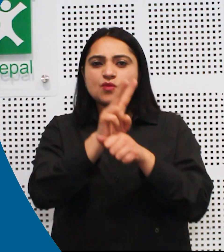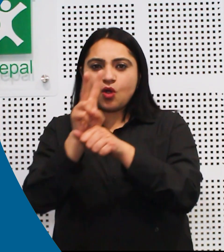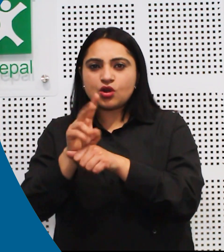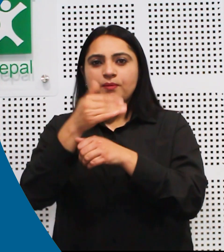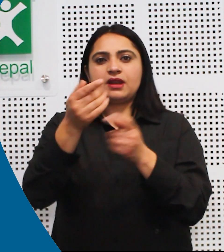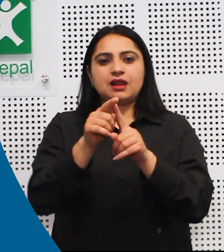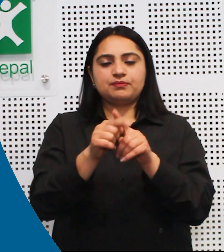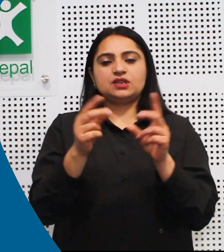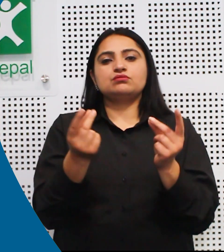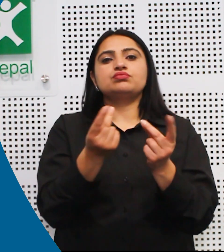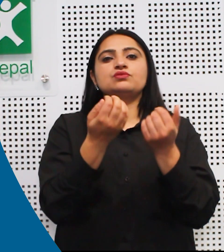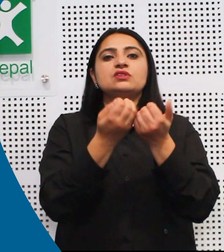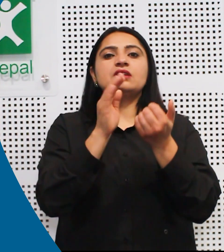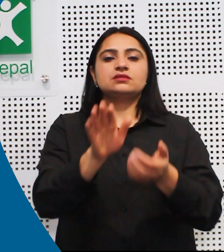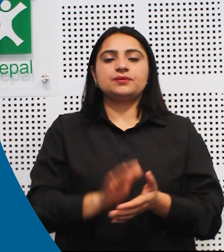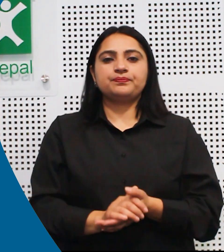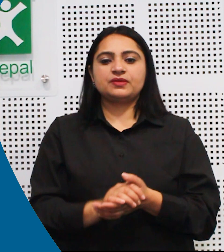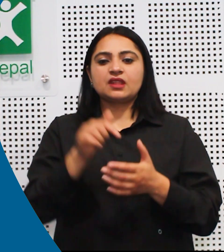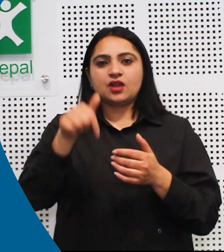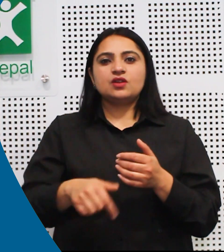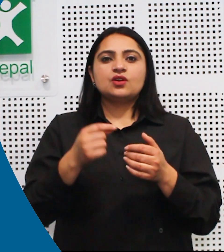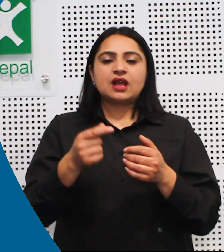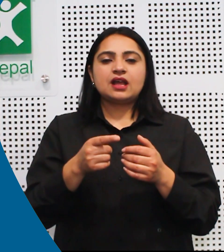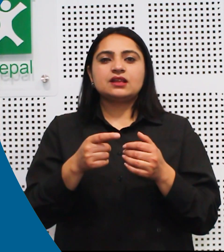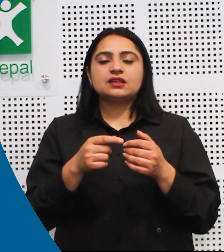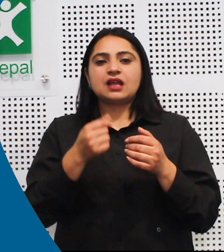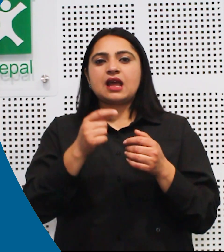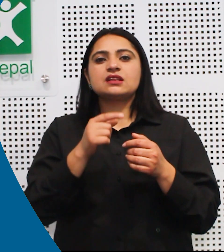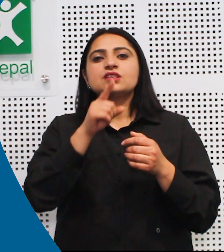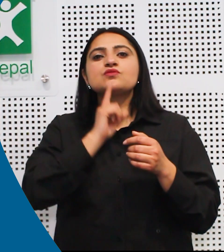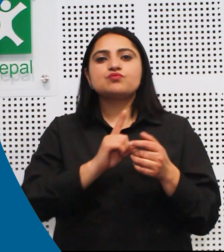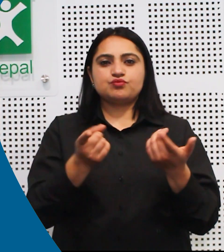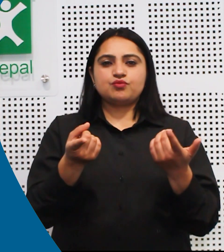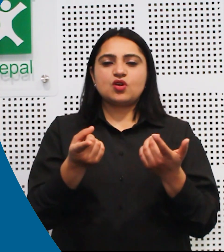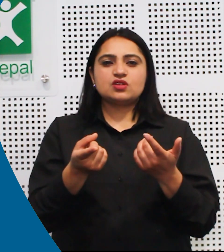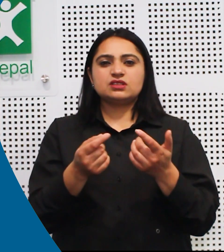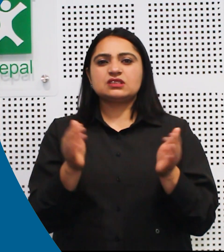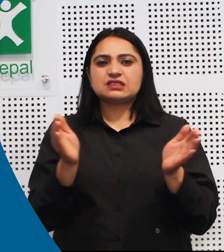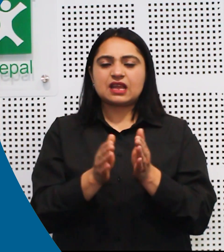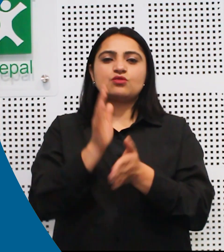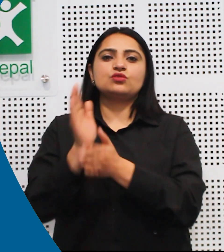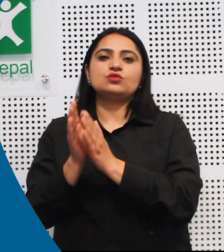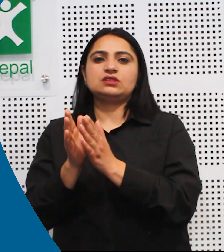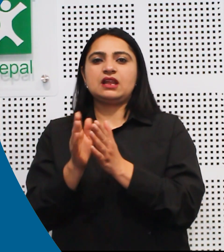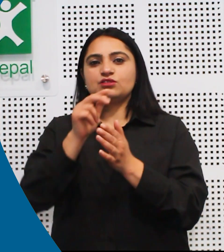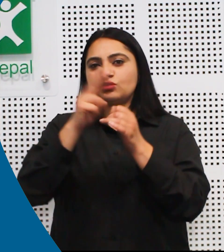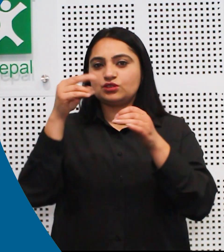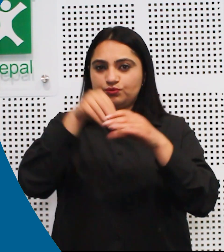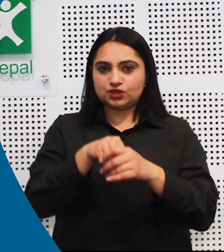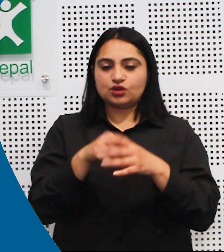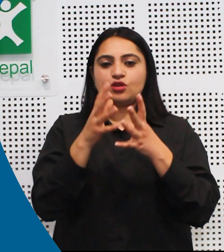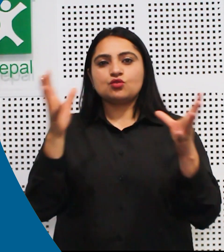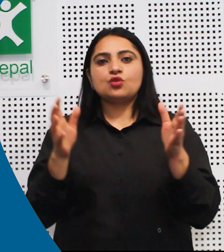अनुगमनलाई पनि तीव्रता दिएको छ। चालु आर्थिक वर्षको साना योजना चैतभित्र र ठूला योजना